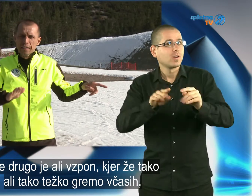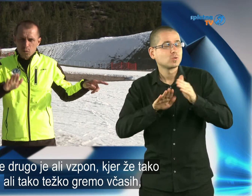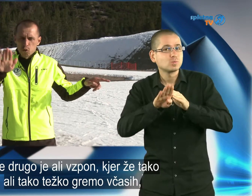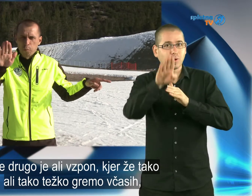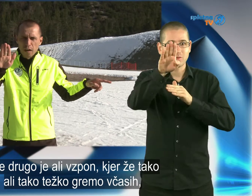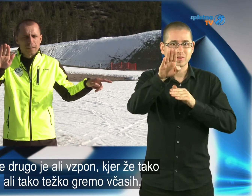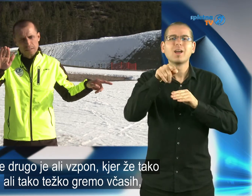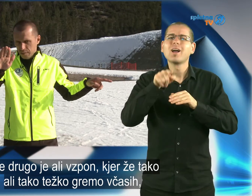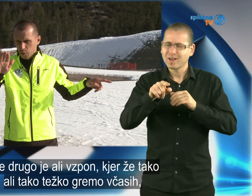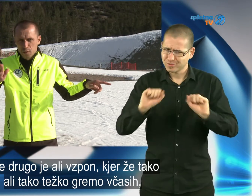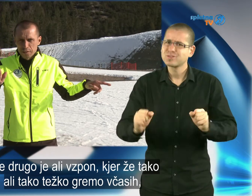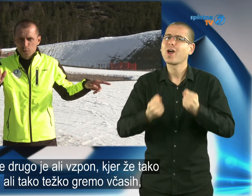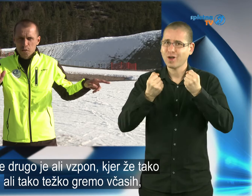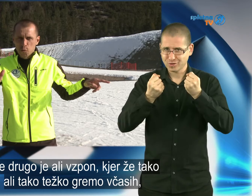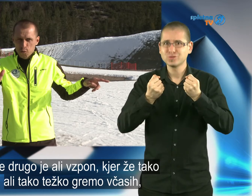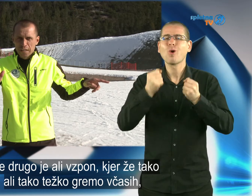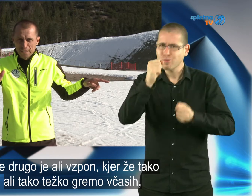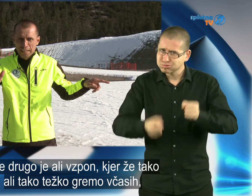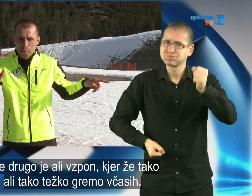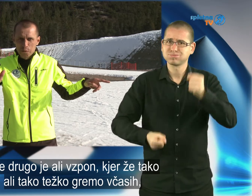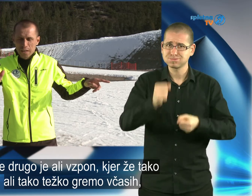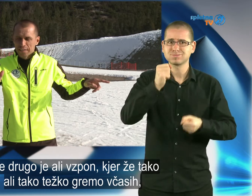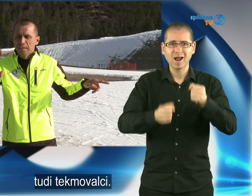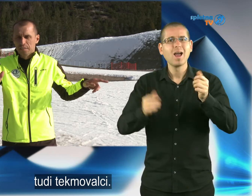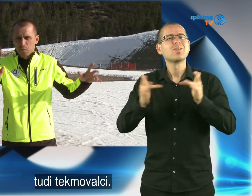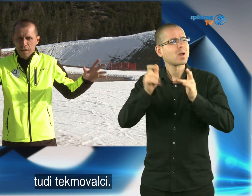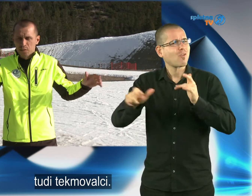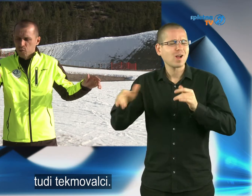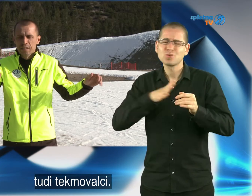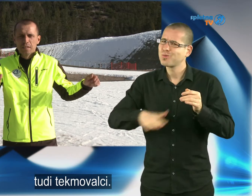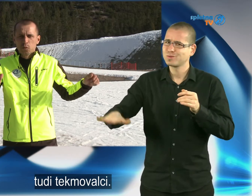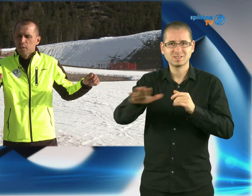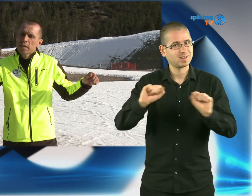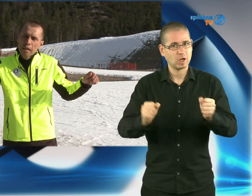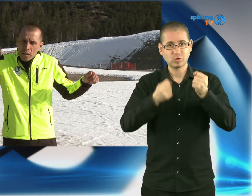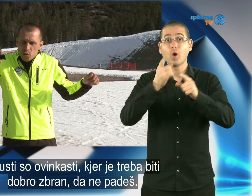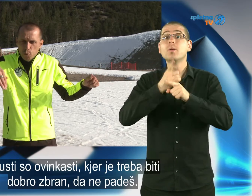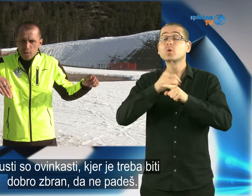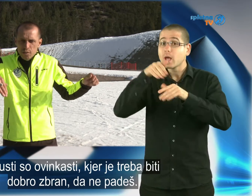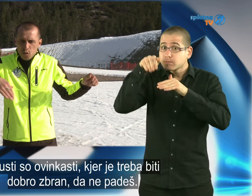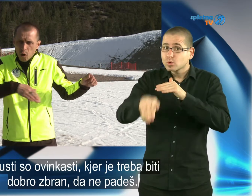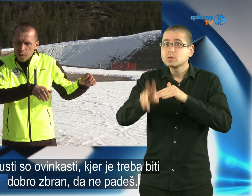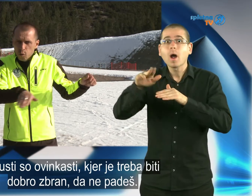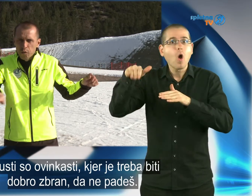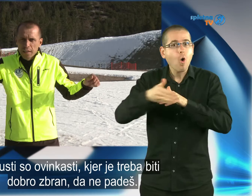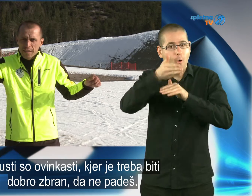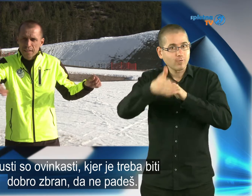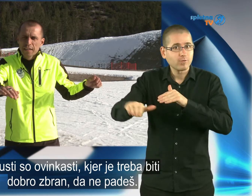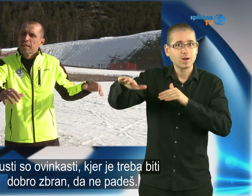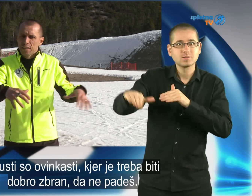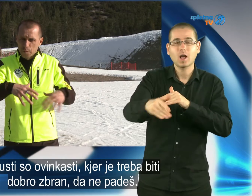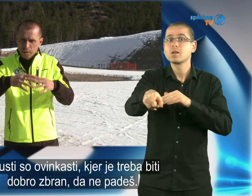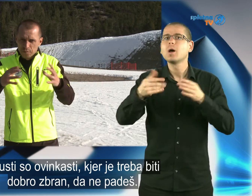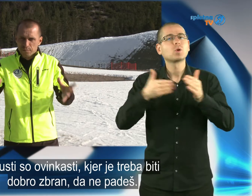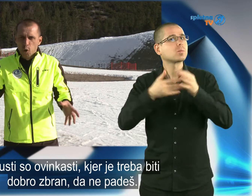ali vzpon, kjer tako ali tako težko že gremo včasih, tekmovalci vsi tudi. Spusti so ovinkasti,